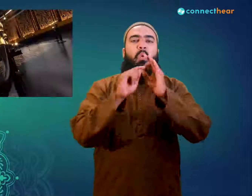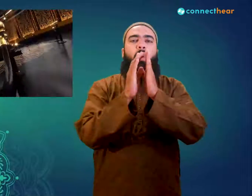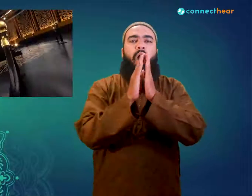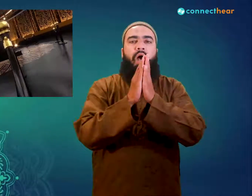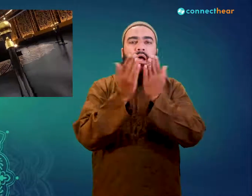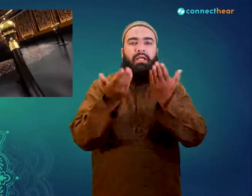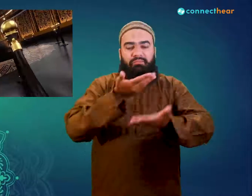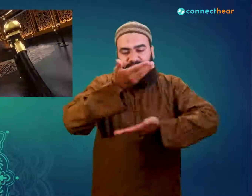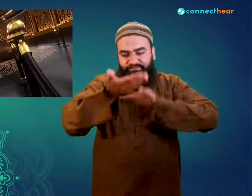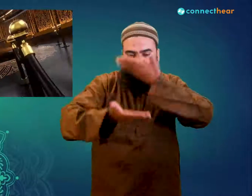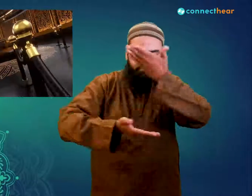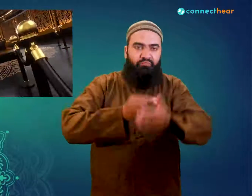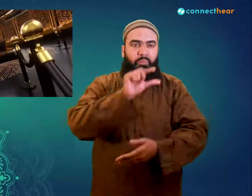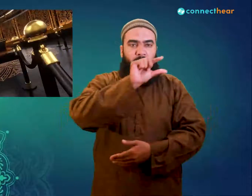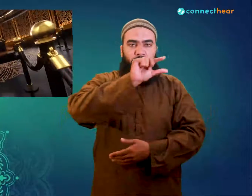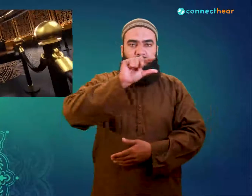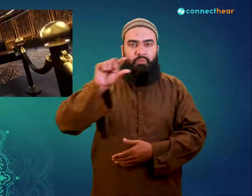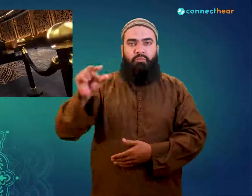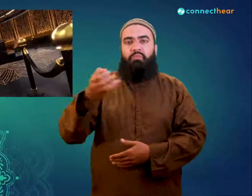افلا